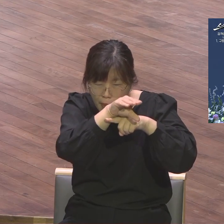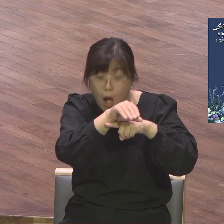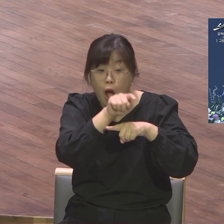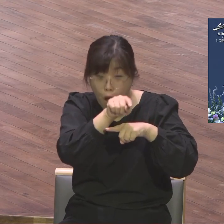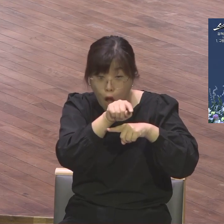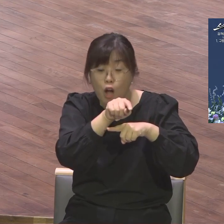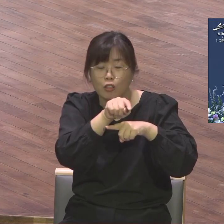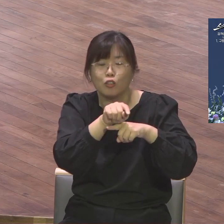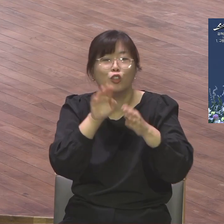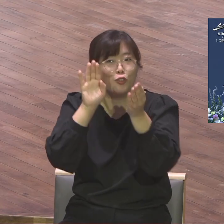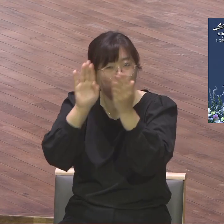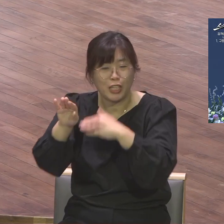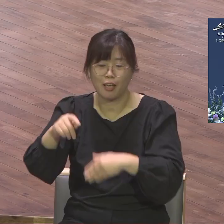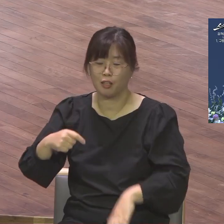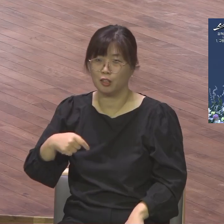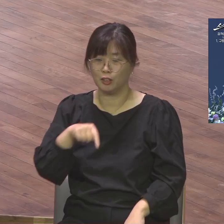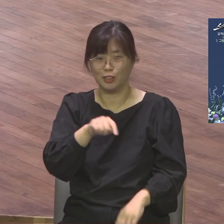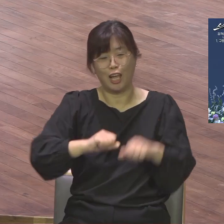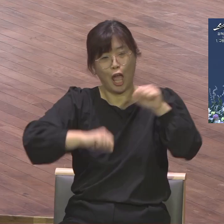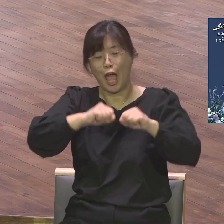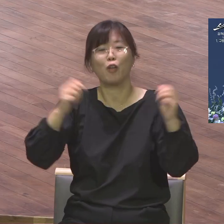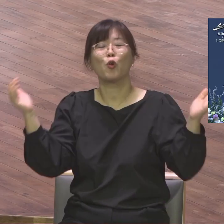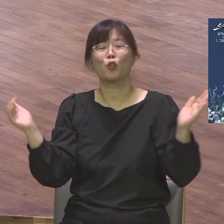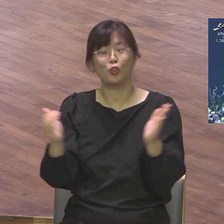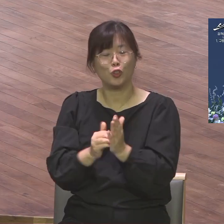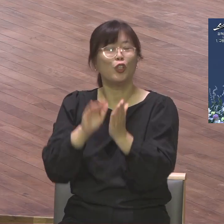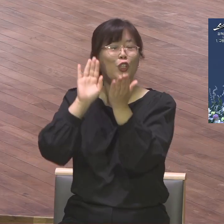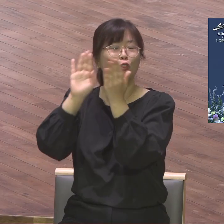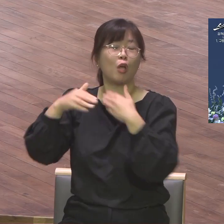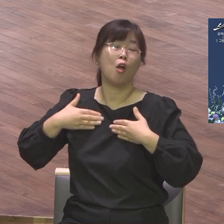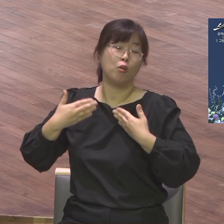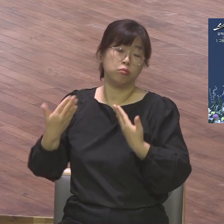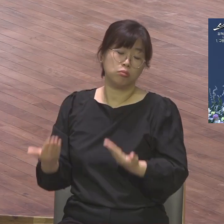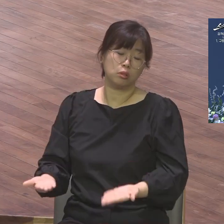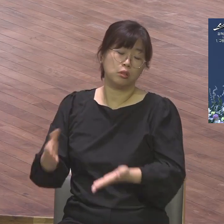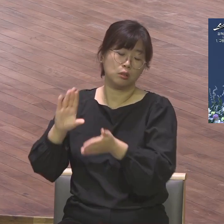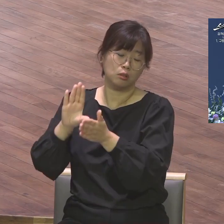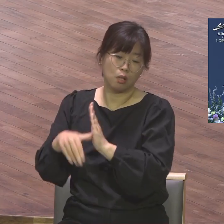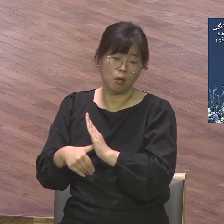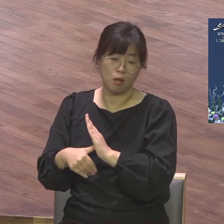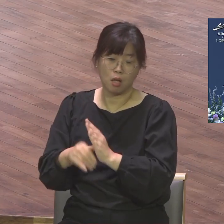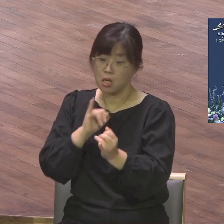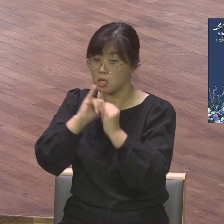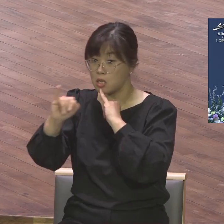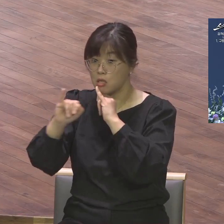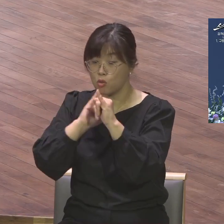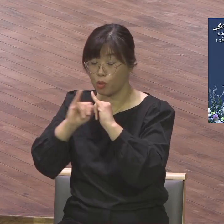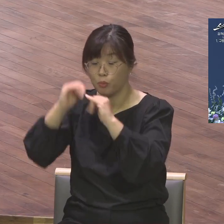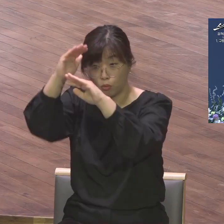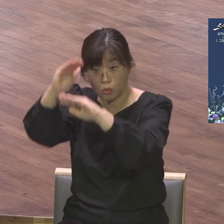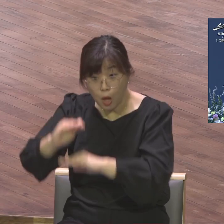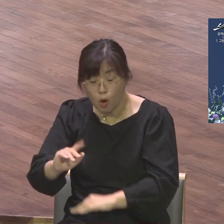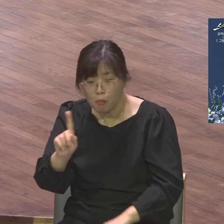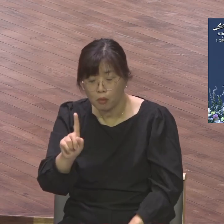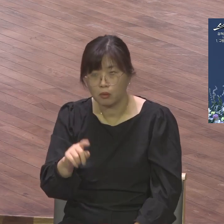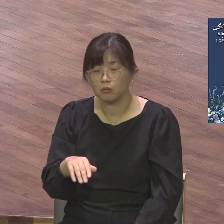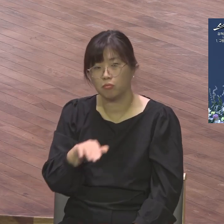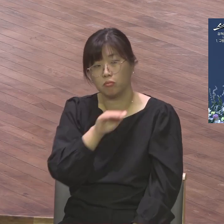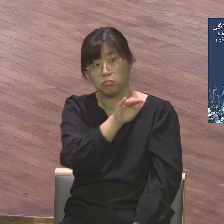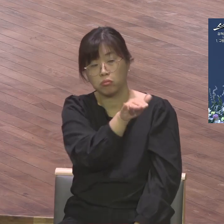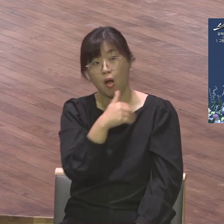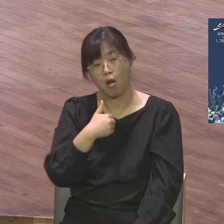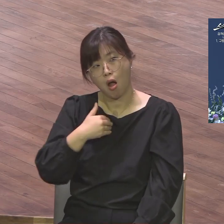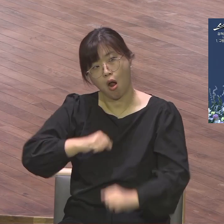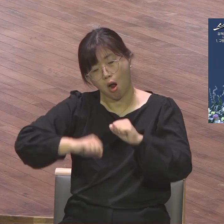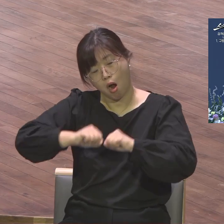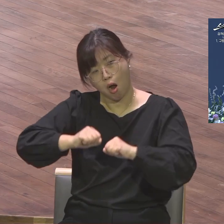마음속에 늘 두려움과 불안과 행복이 교차한다. 늘 교차. 그렇게 유명한